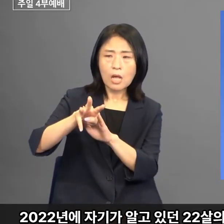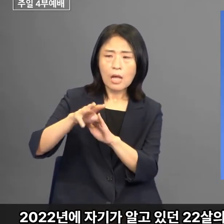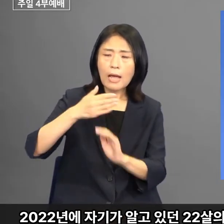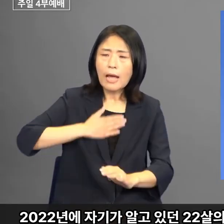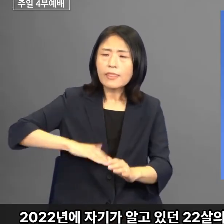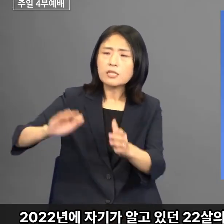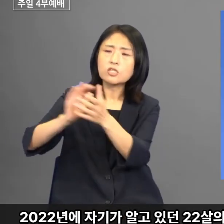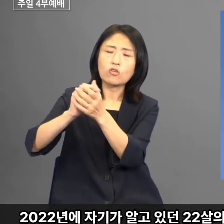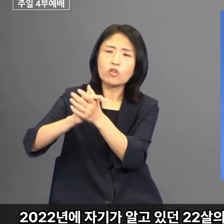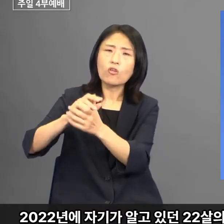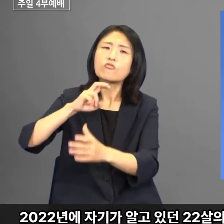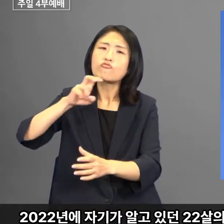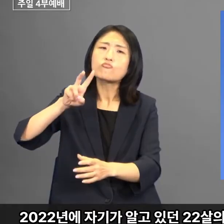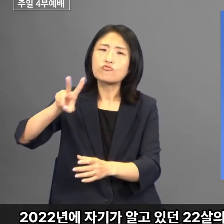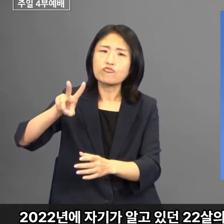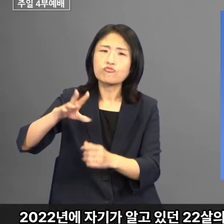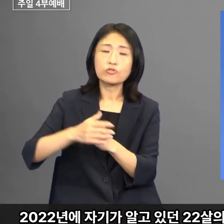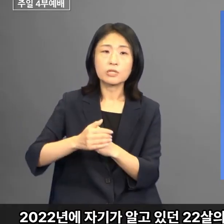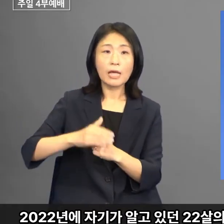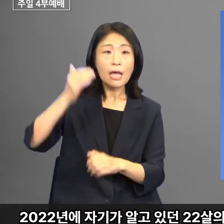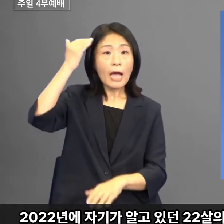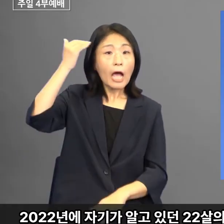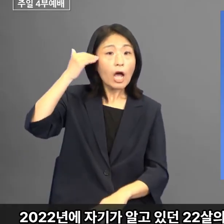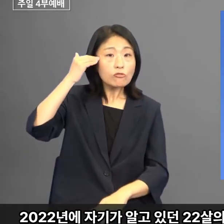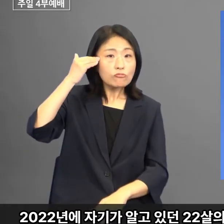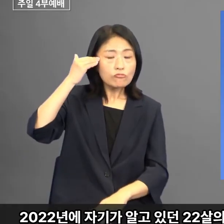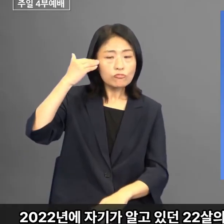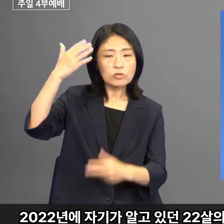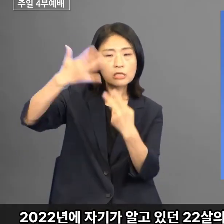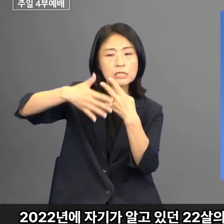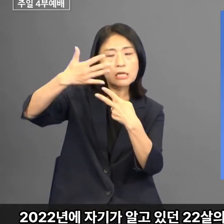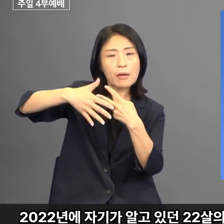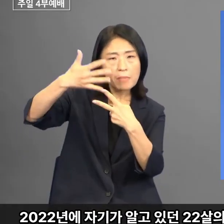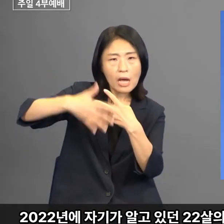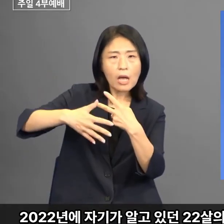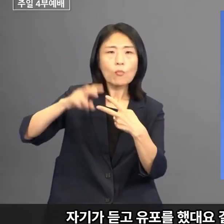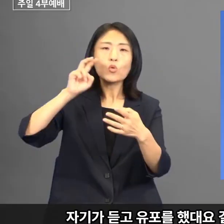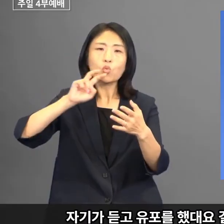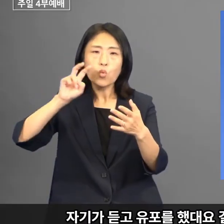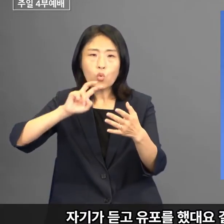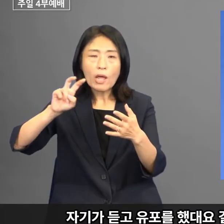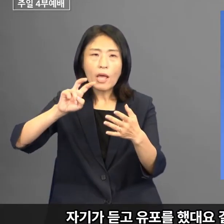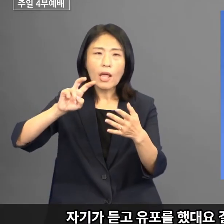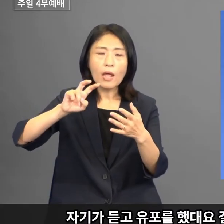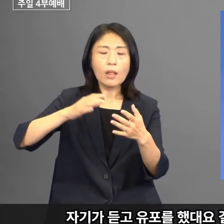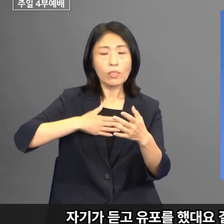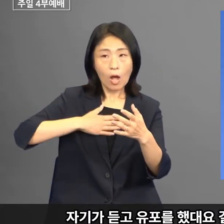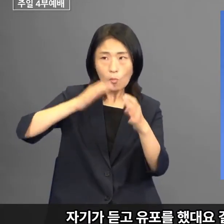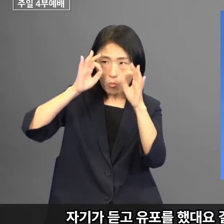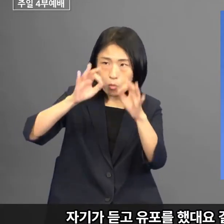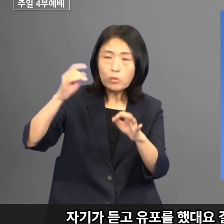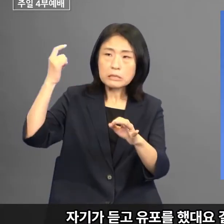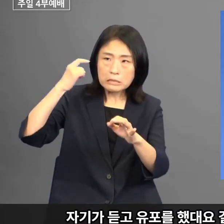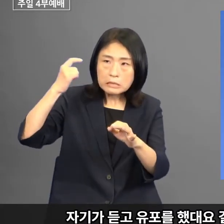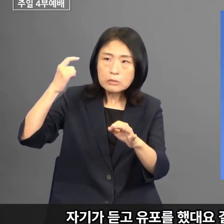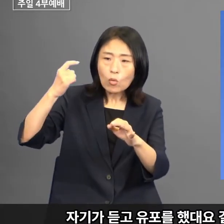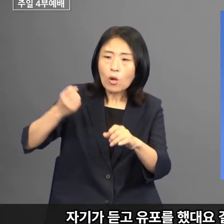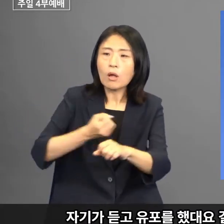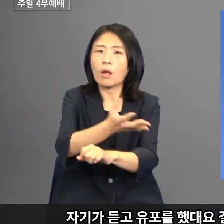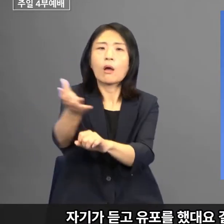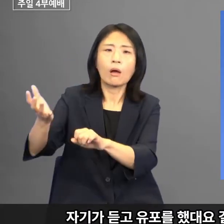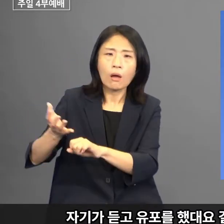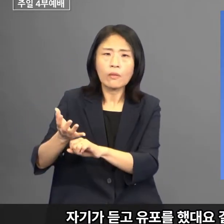청년이 K-드라마 3편, 그 다음에 K-팝 70곡을 자기가 듣고 유포를 했대요.